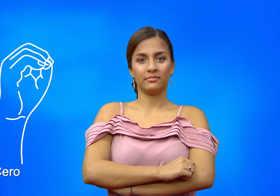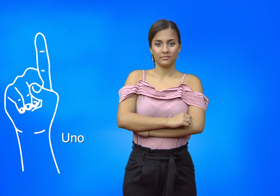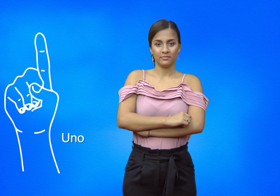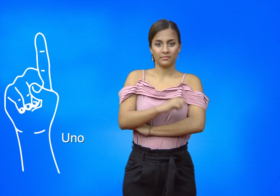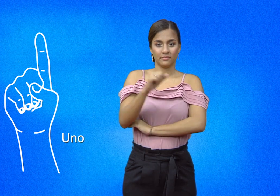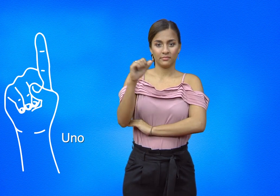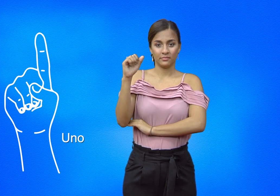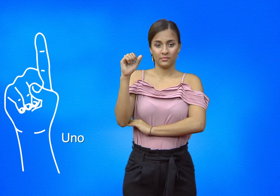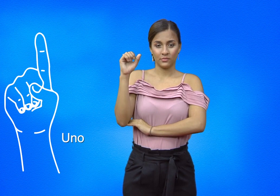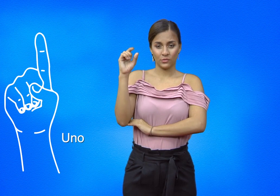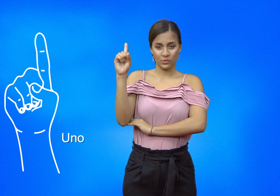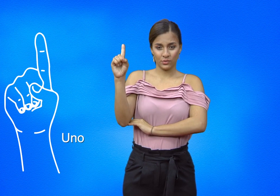1